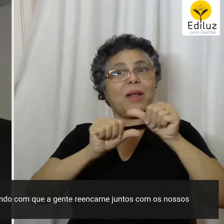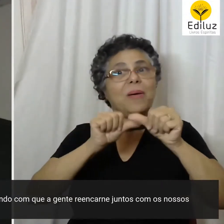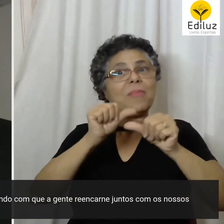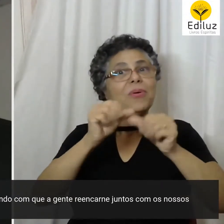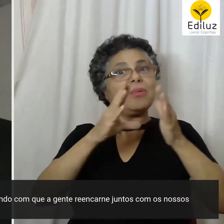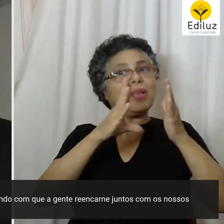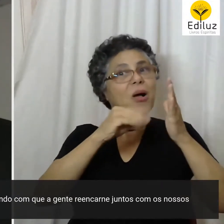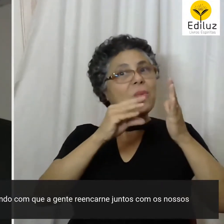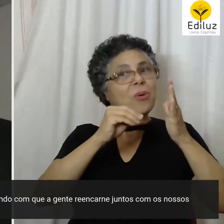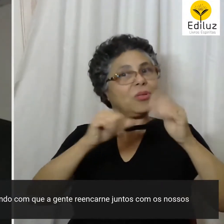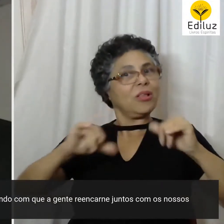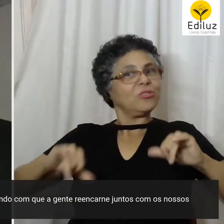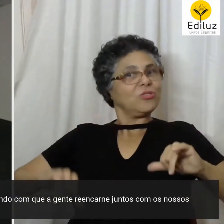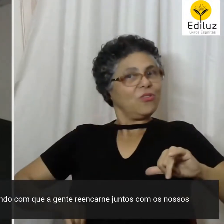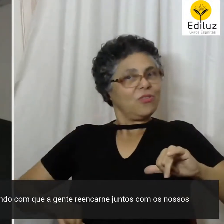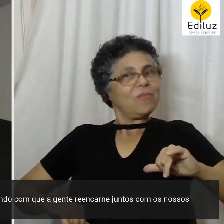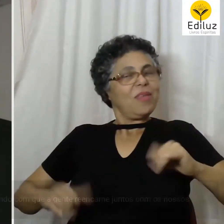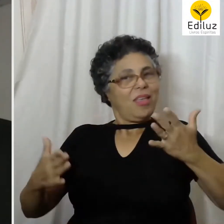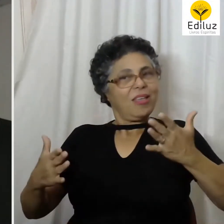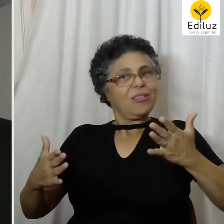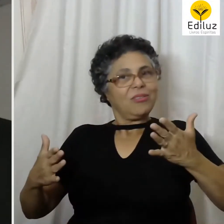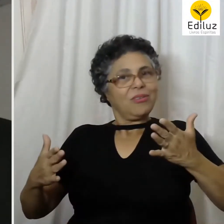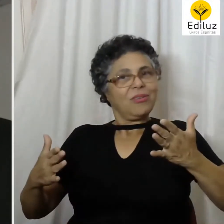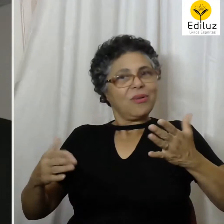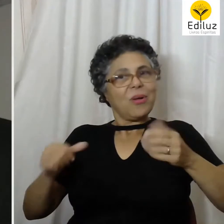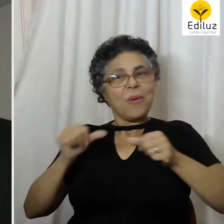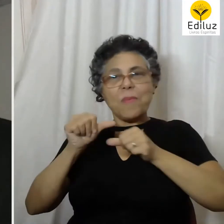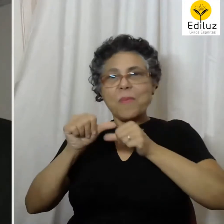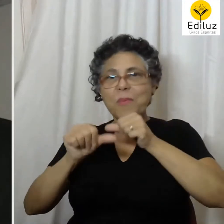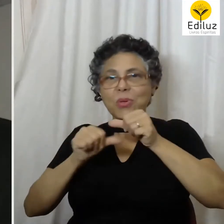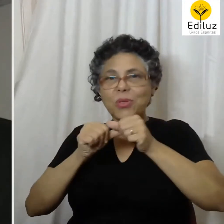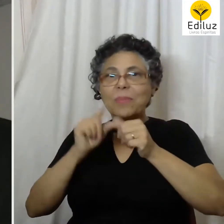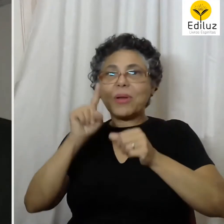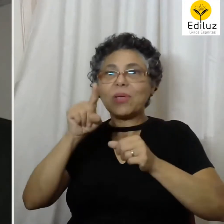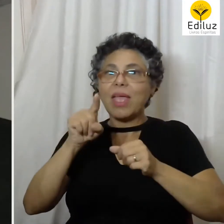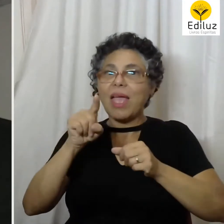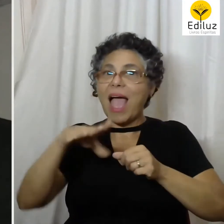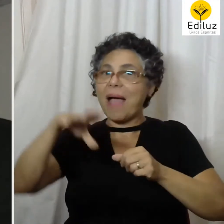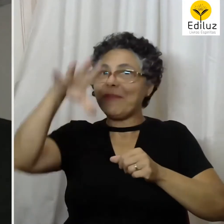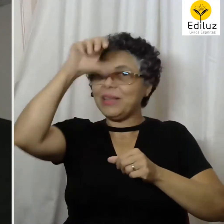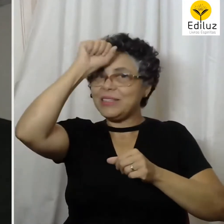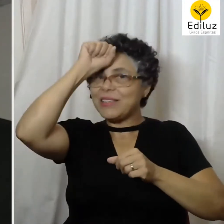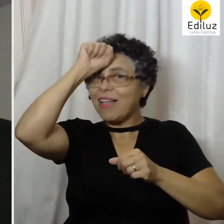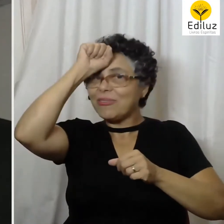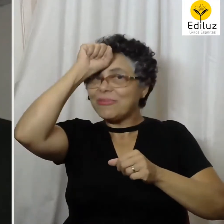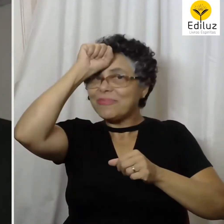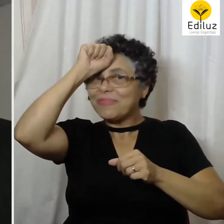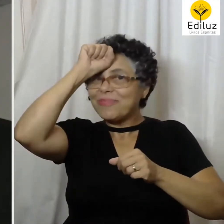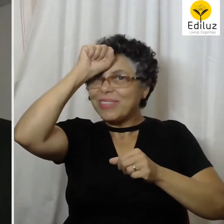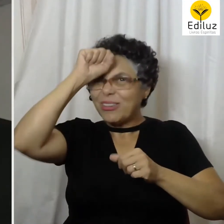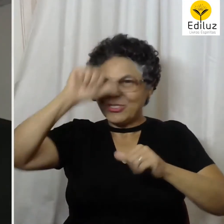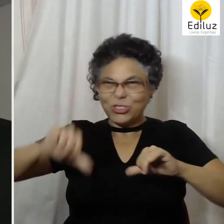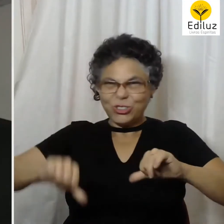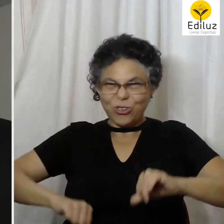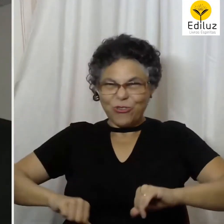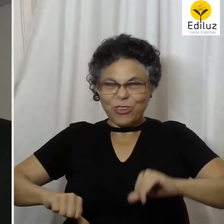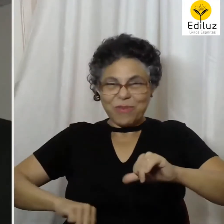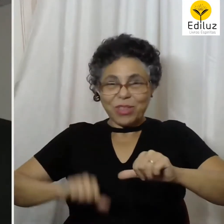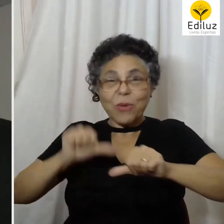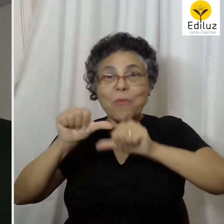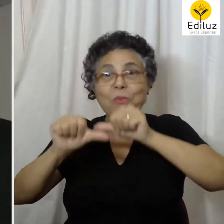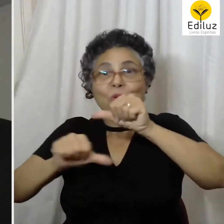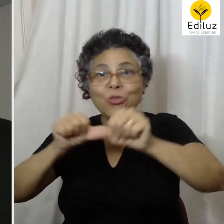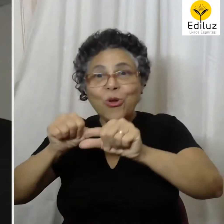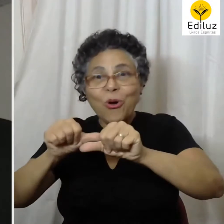de sofrimento para o modelo de aprendizado. Esse é o primeiro ponto. Deus não